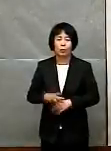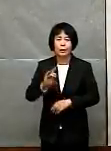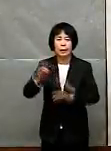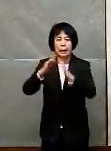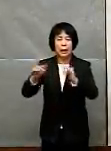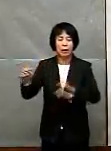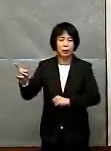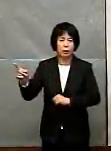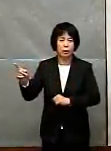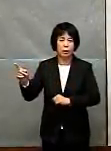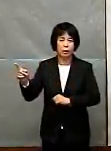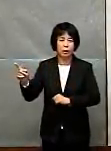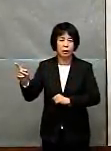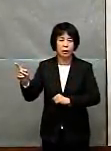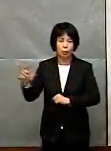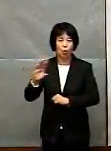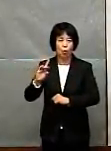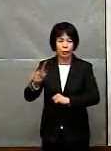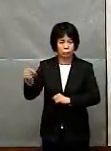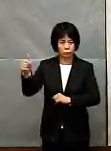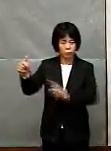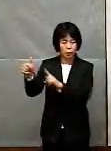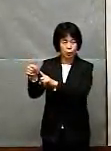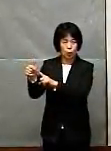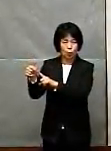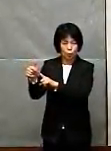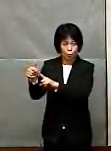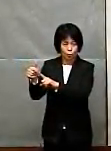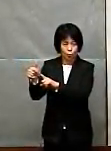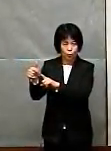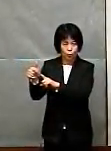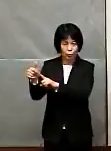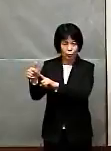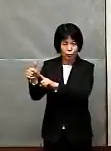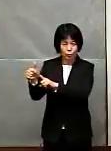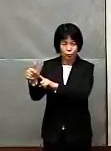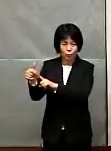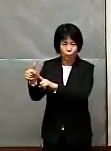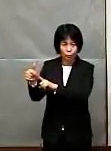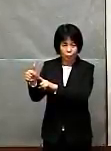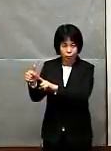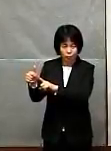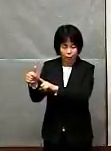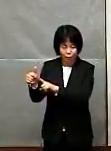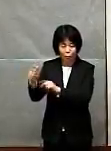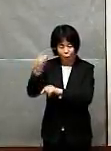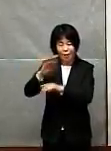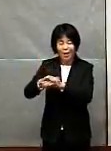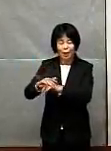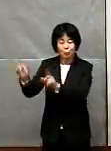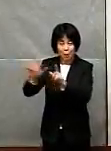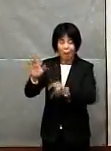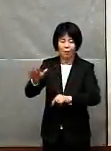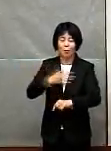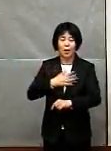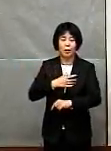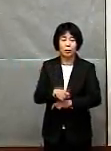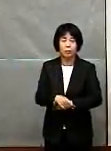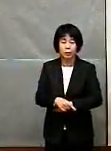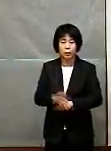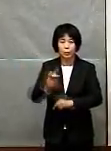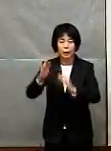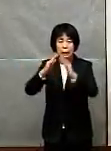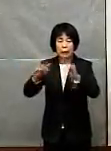会の議長のことも承知をしておりますけれども、この度の議